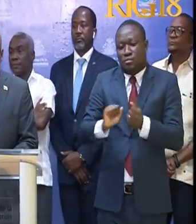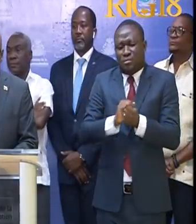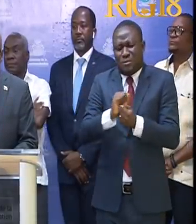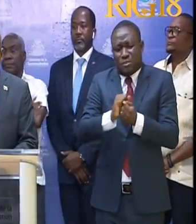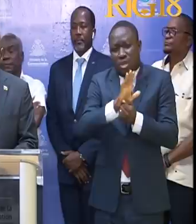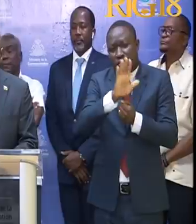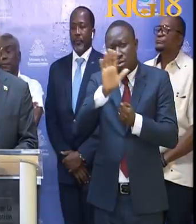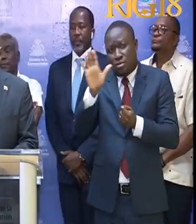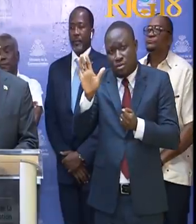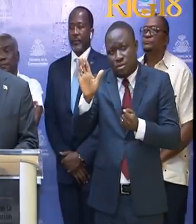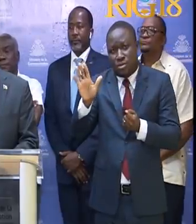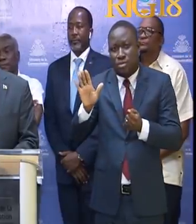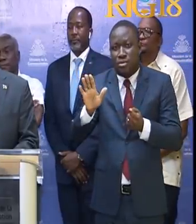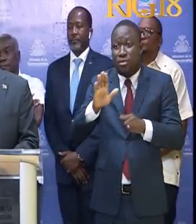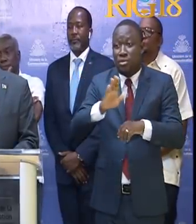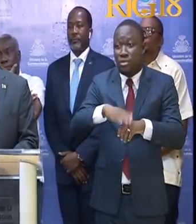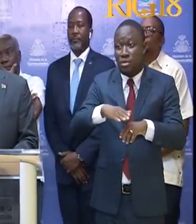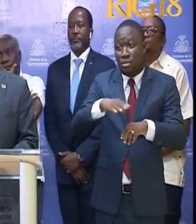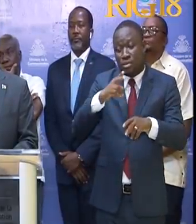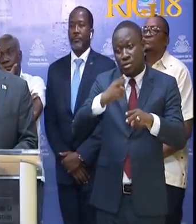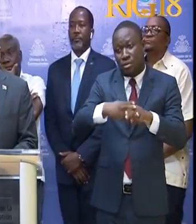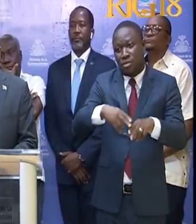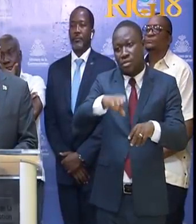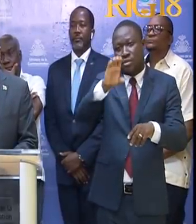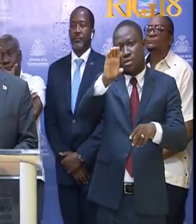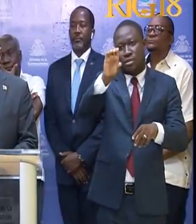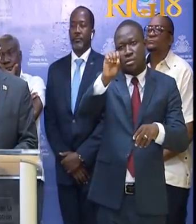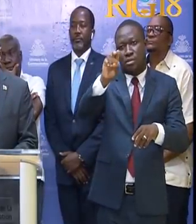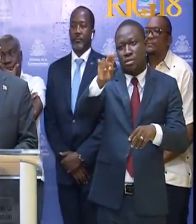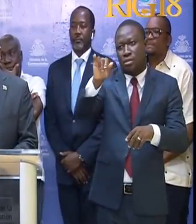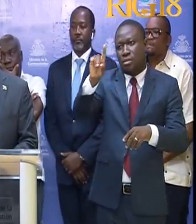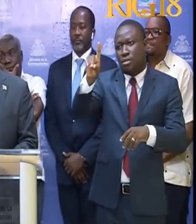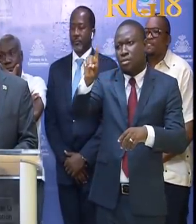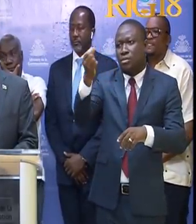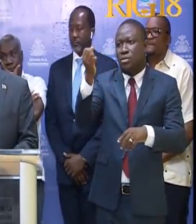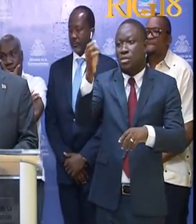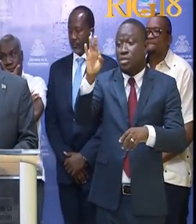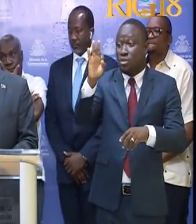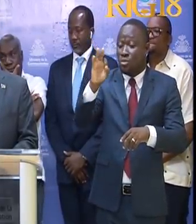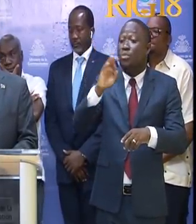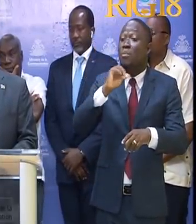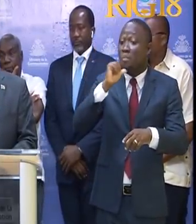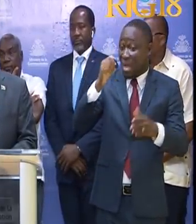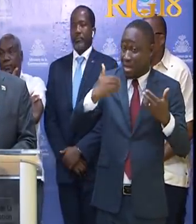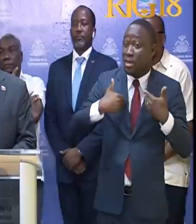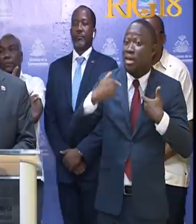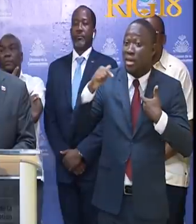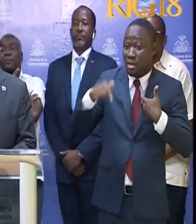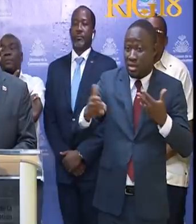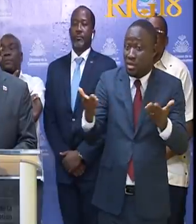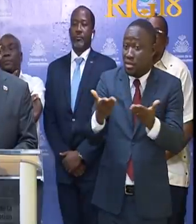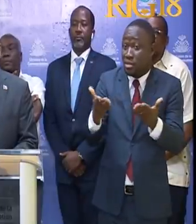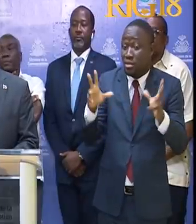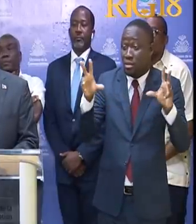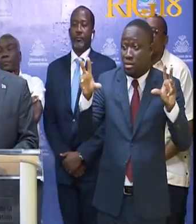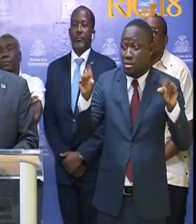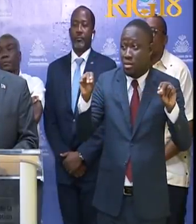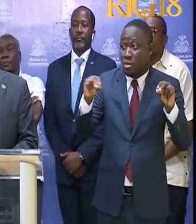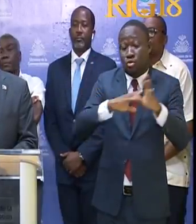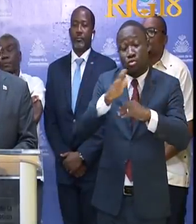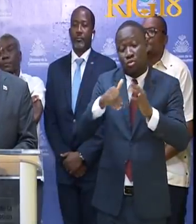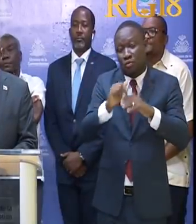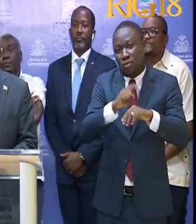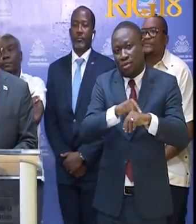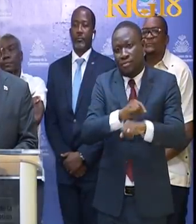coronavirus, appelé COVID-19, est absent de notre sol national.